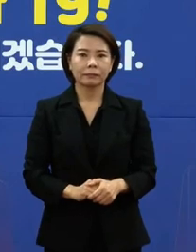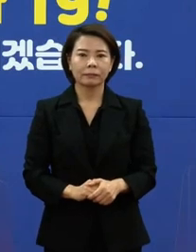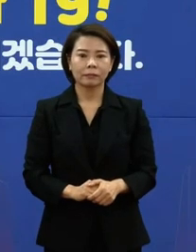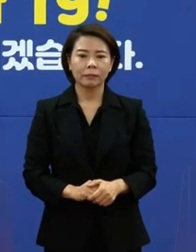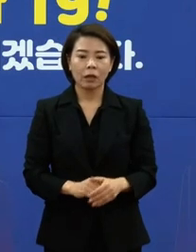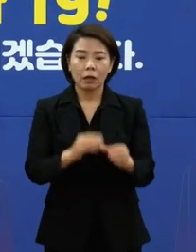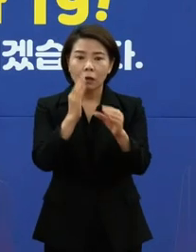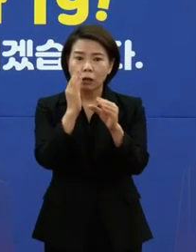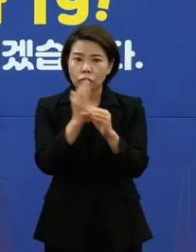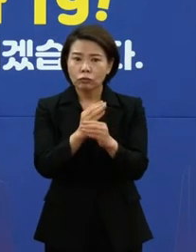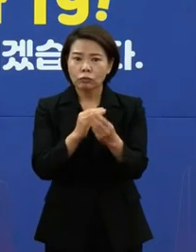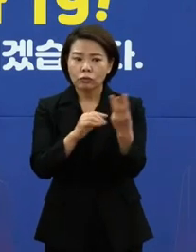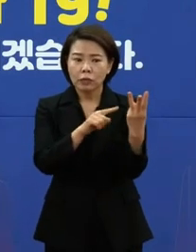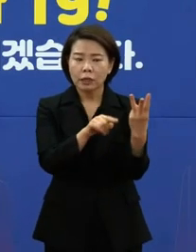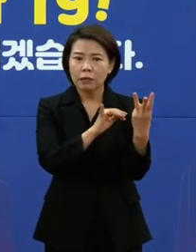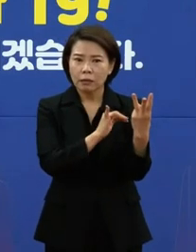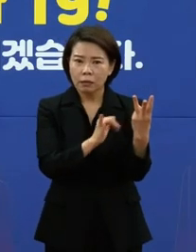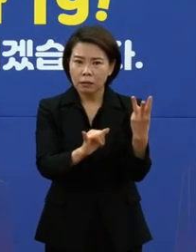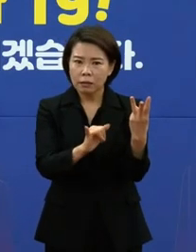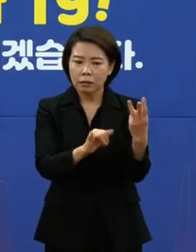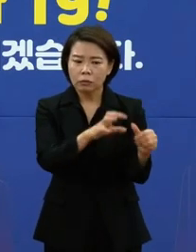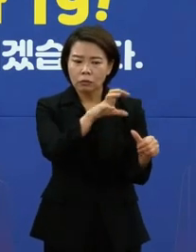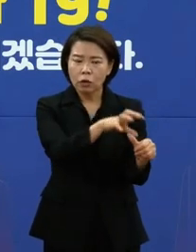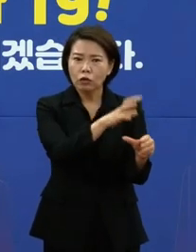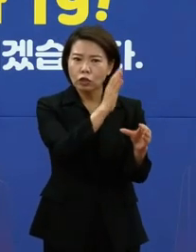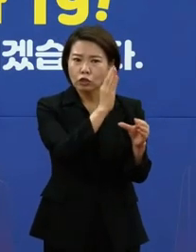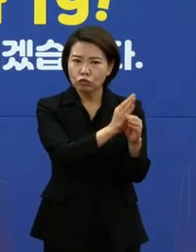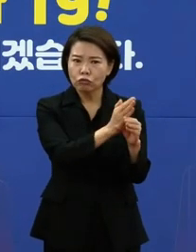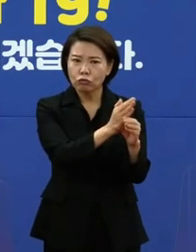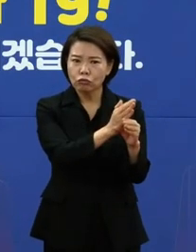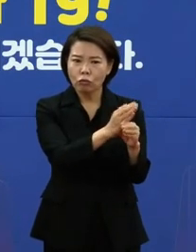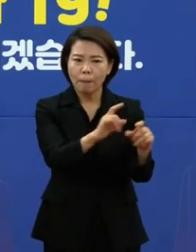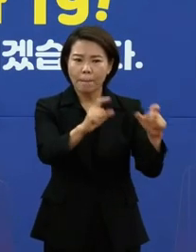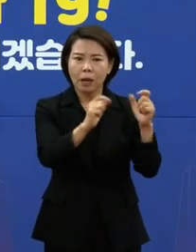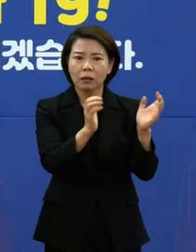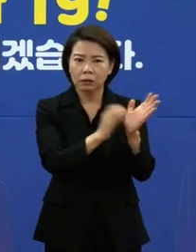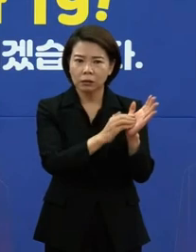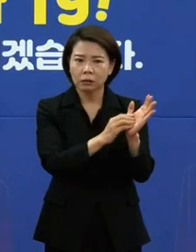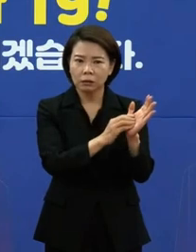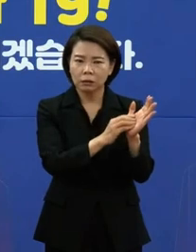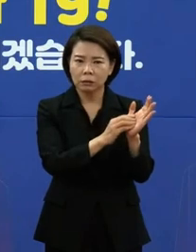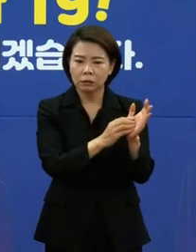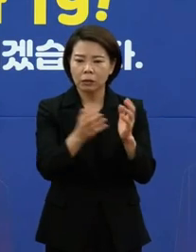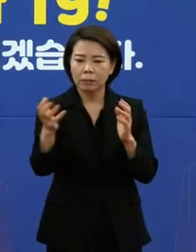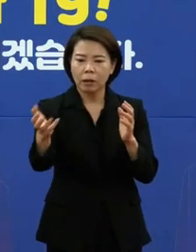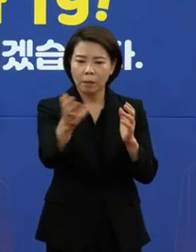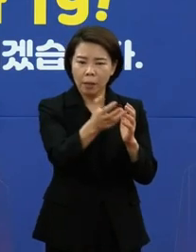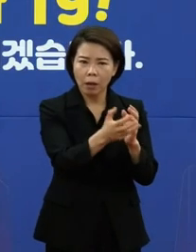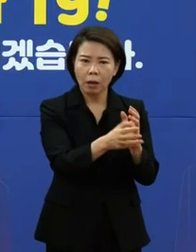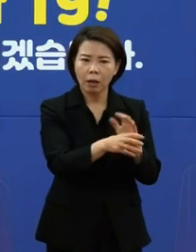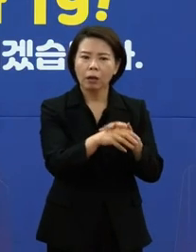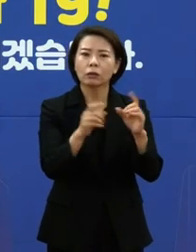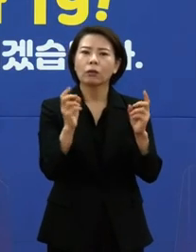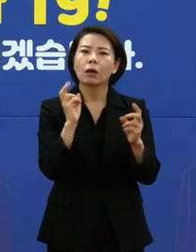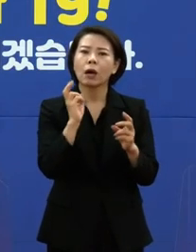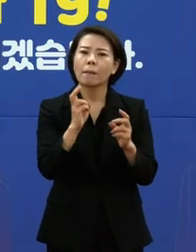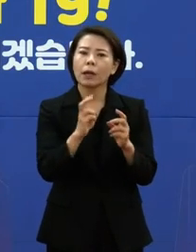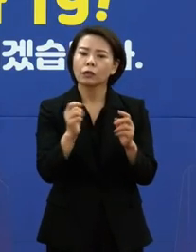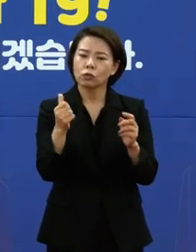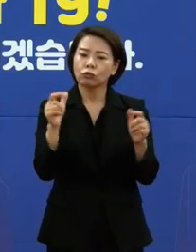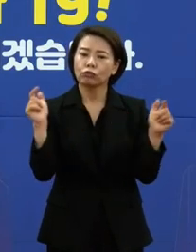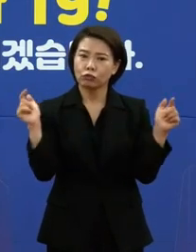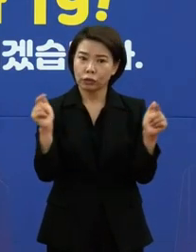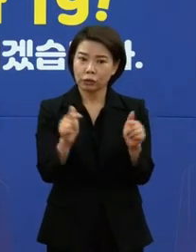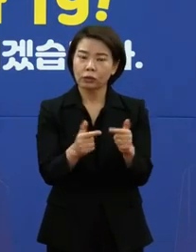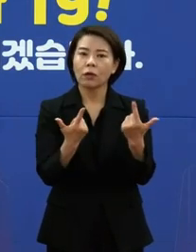이들 가운데 3명은 격리 중 확진 판정을 받음에 따라 동선과 접촉자는 최소화될 것으로